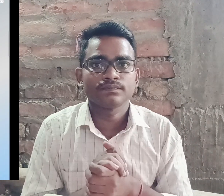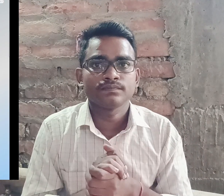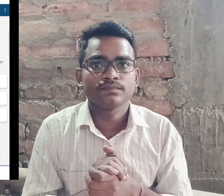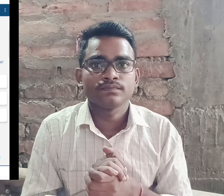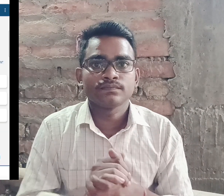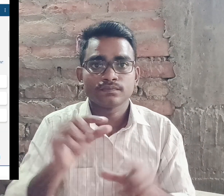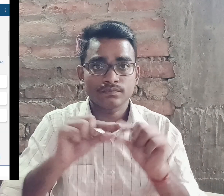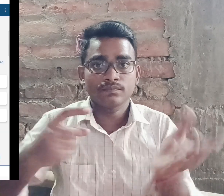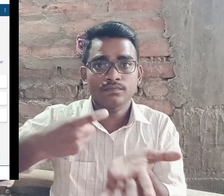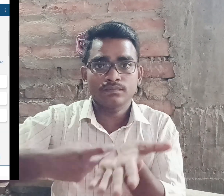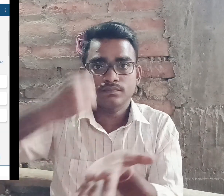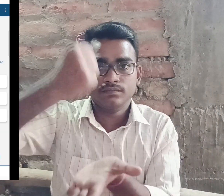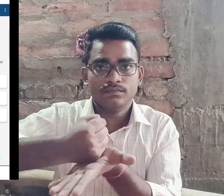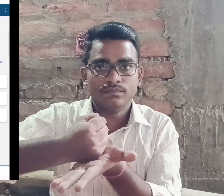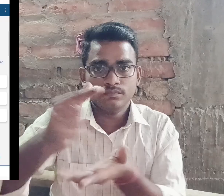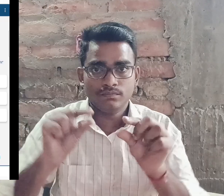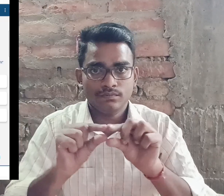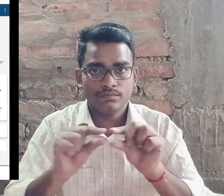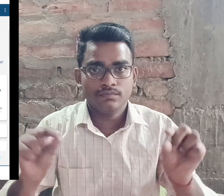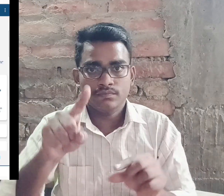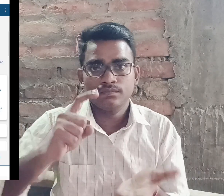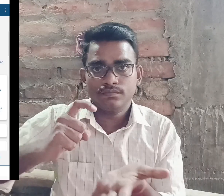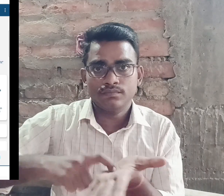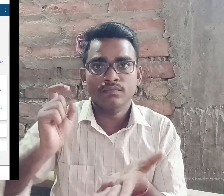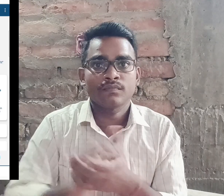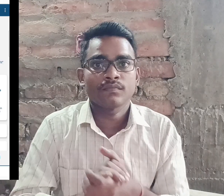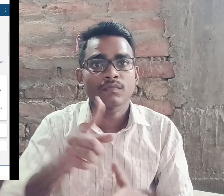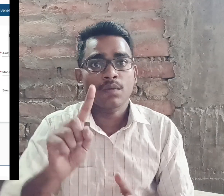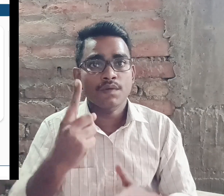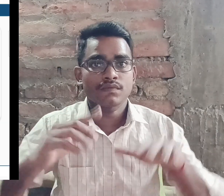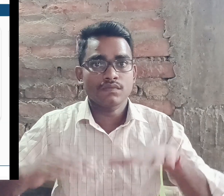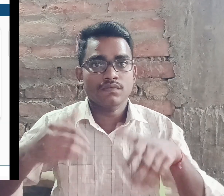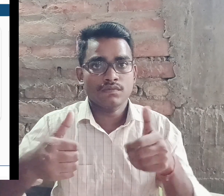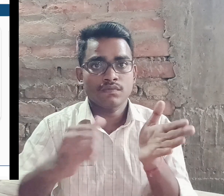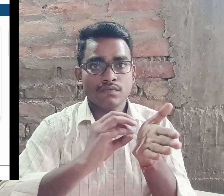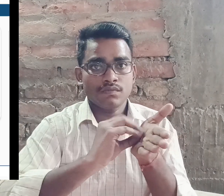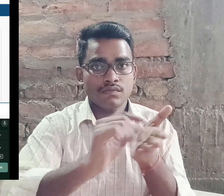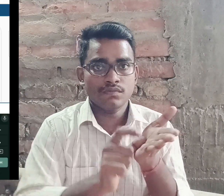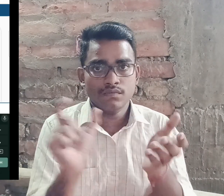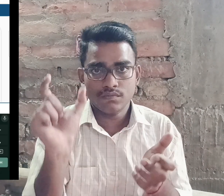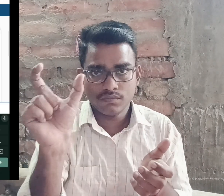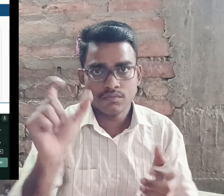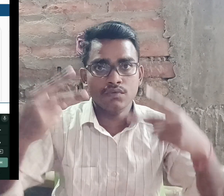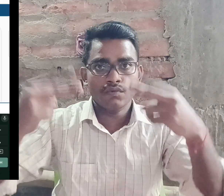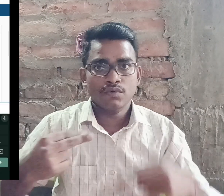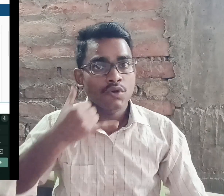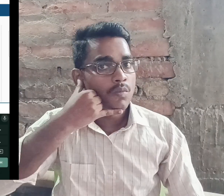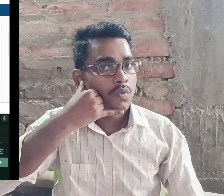आधार तो पण ॲप लागेल. नंतर फेस ऑथेंटिकेशनमध्ये जाऊन प्रोसीड टू डिव्हाइस रजिस्ट्रेशन करा. नंतर आधार